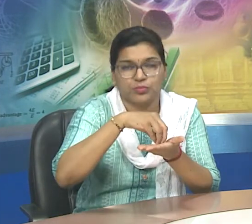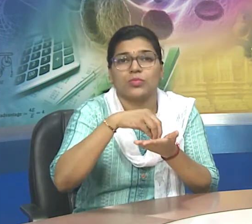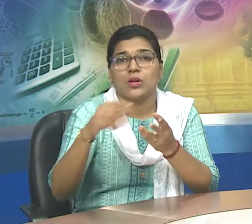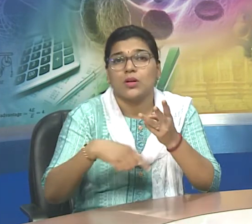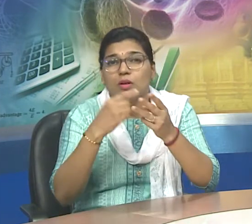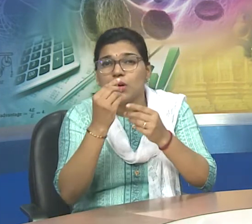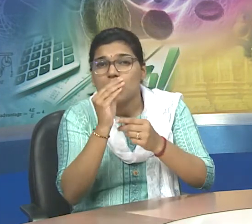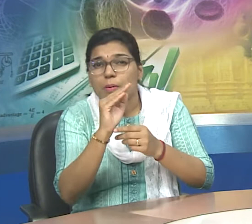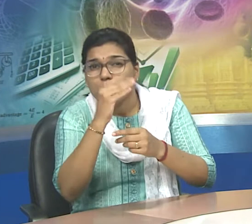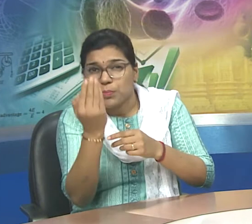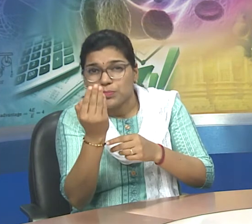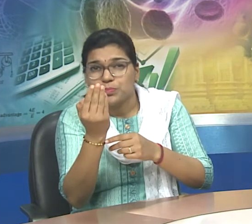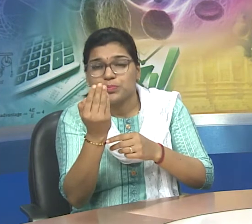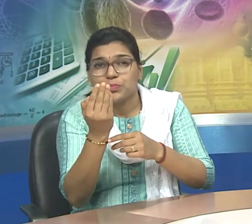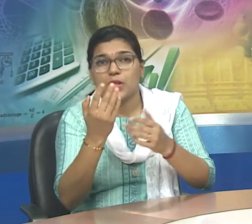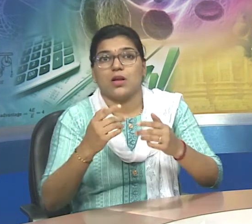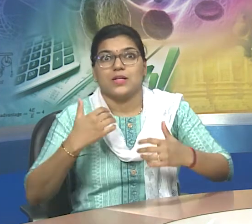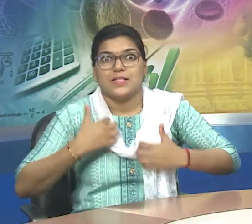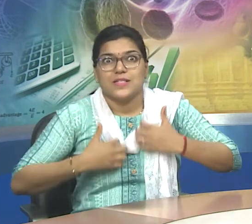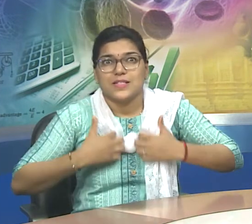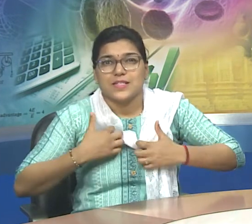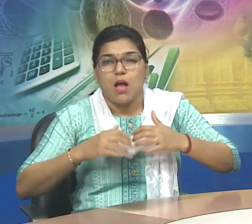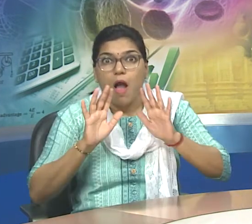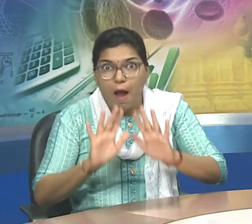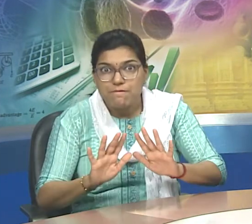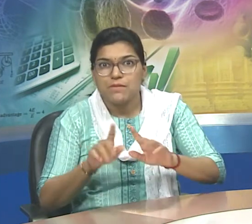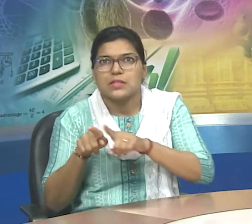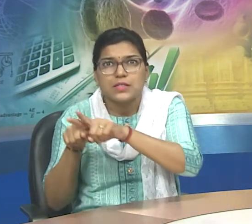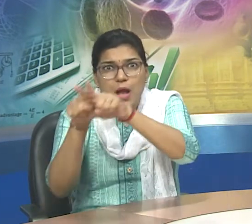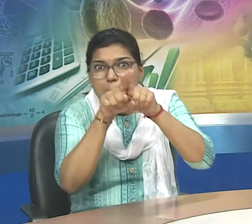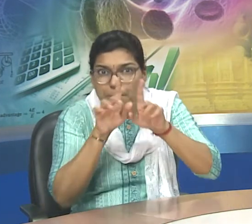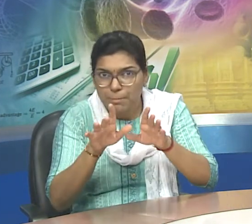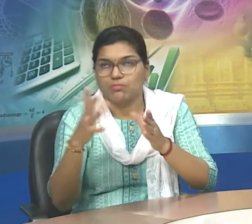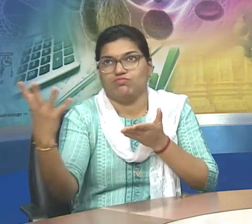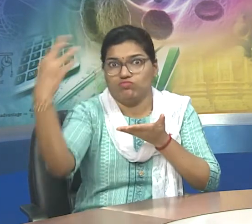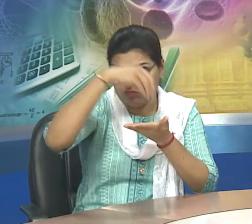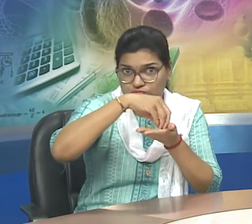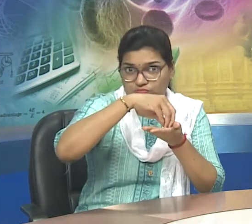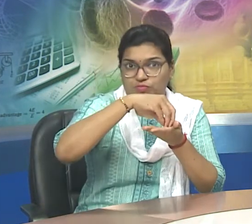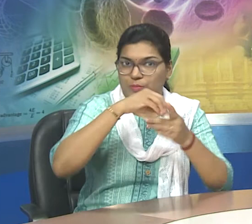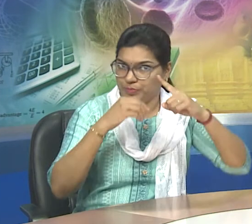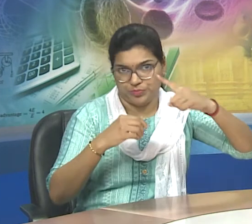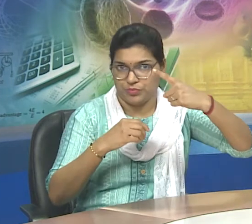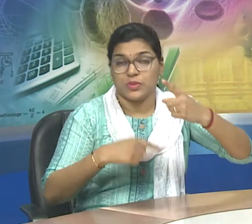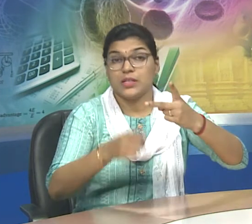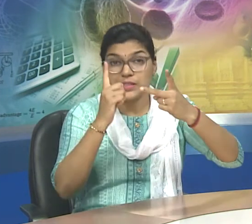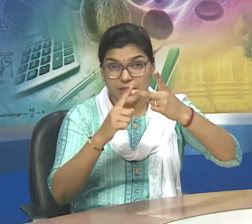इसमें कॉमन पॉलिसीज़ होती हैं, कॉमन अफेयर्स को ये देखते हैं और सभी का जो कॉमन इंटरेस्ट है उसको प्रमोट करते